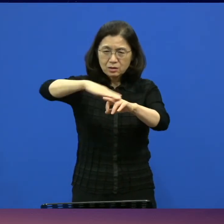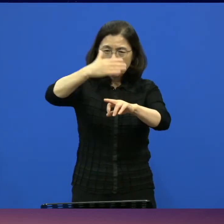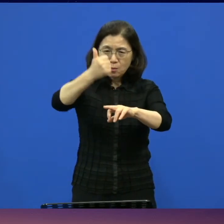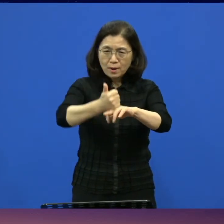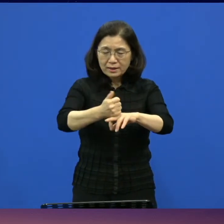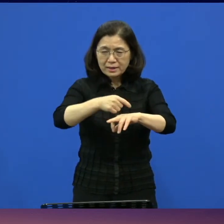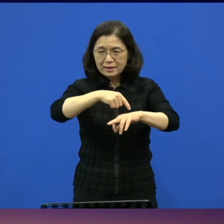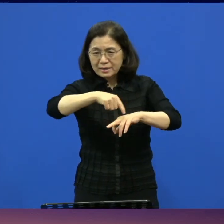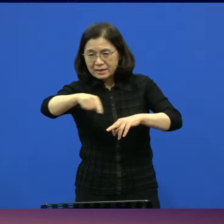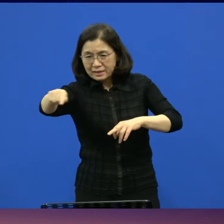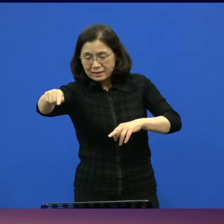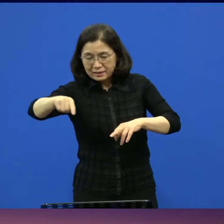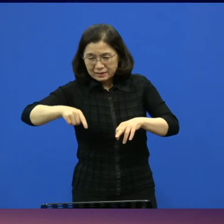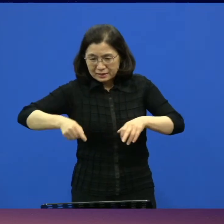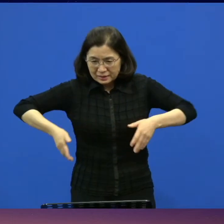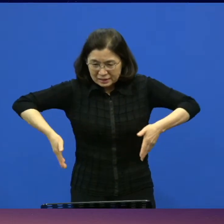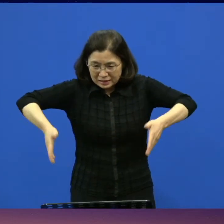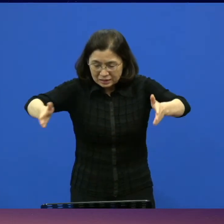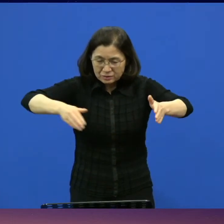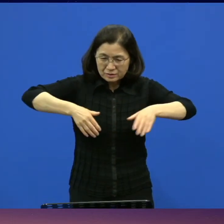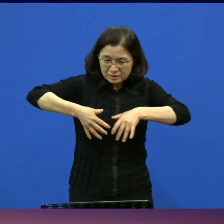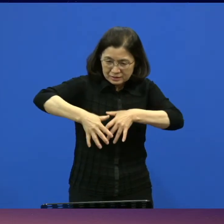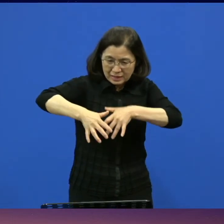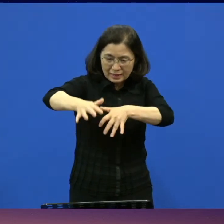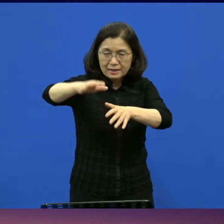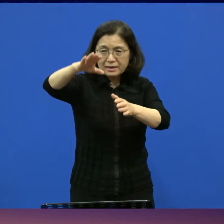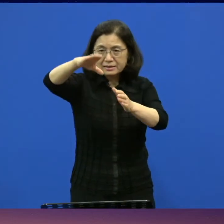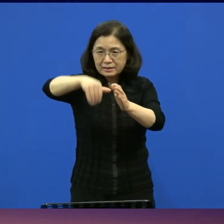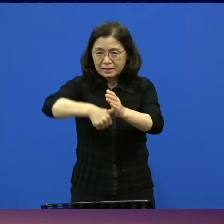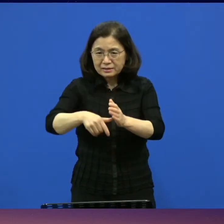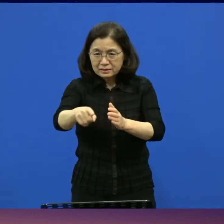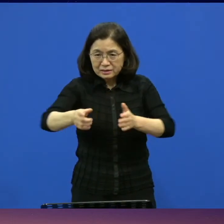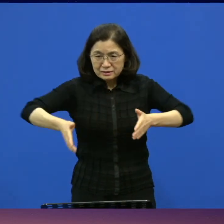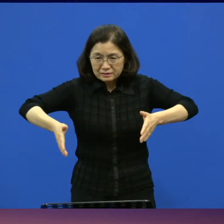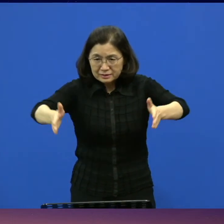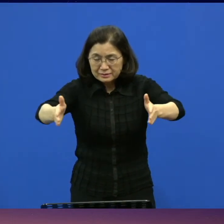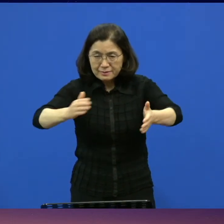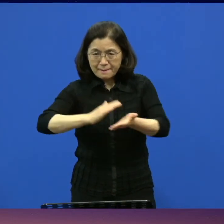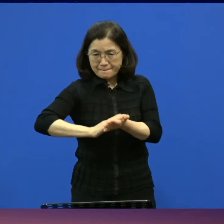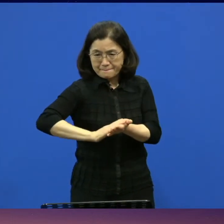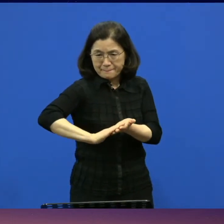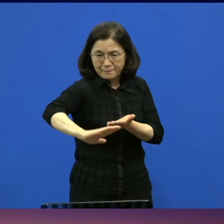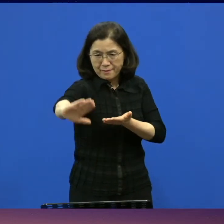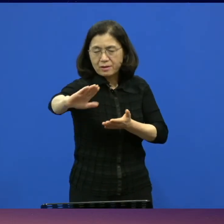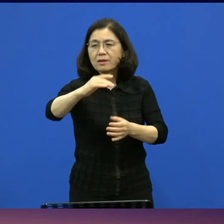하는 작업이 있었습니다. 왕이 행차하기 전에 그 길을 평탄하게 하는.